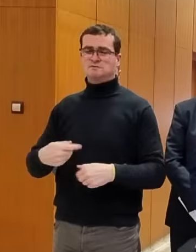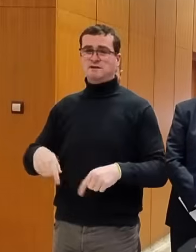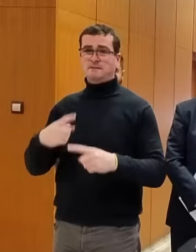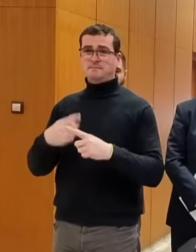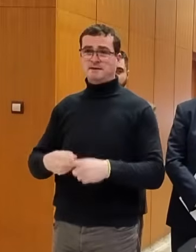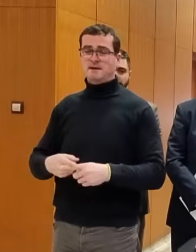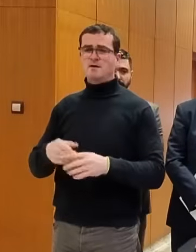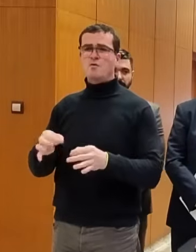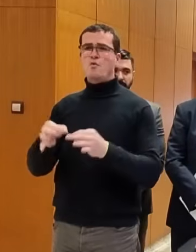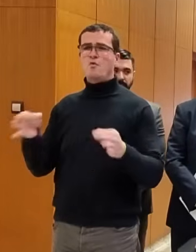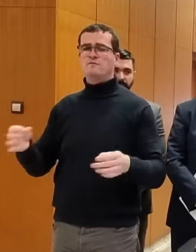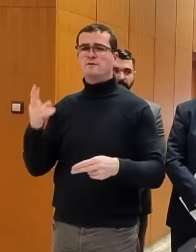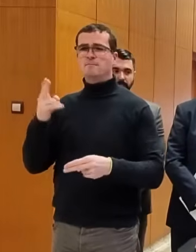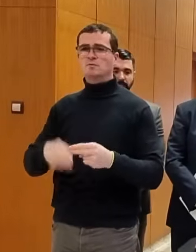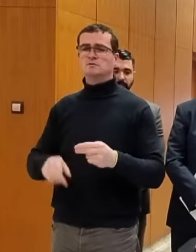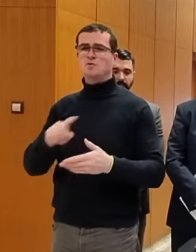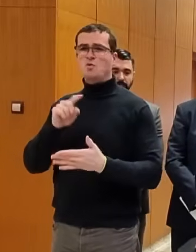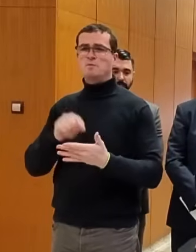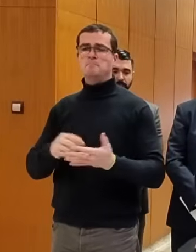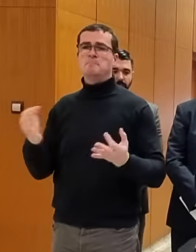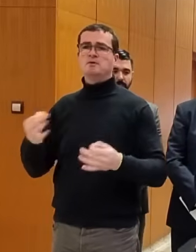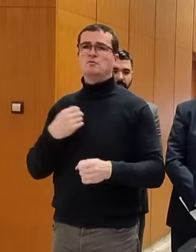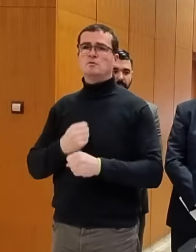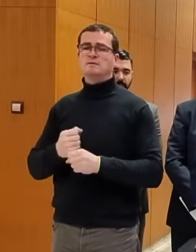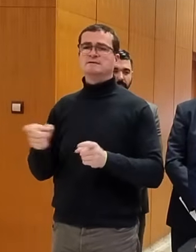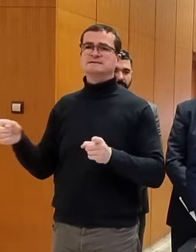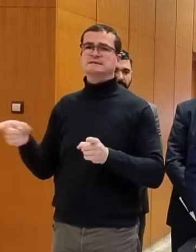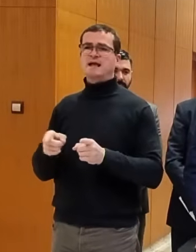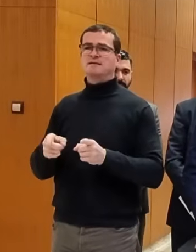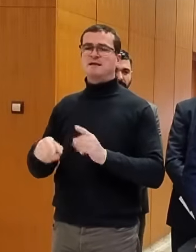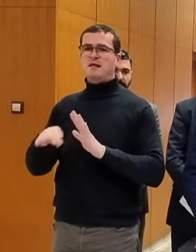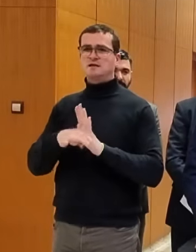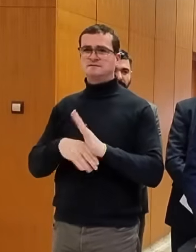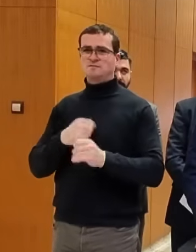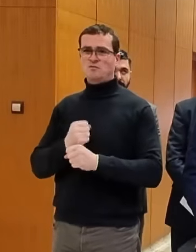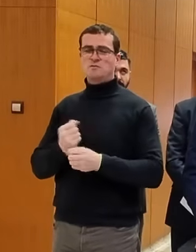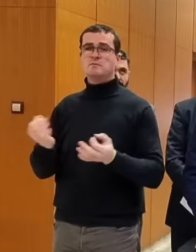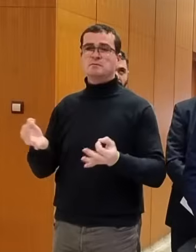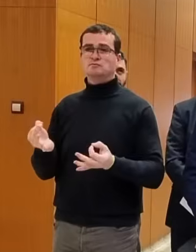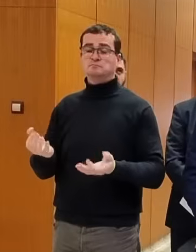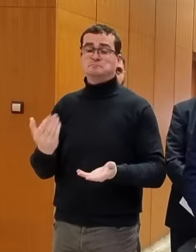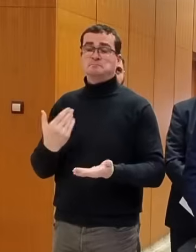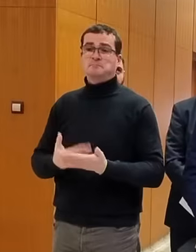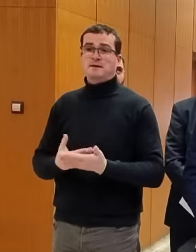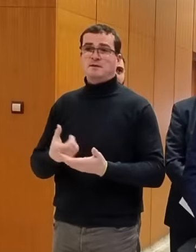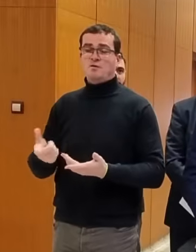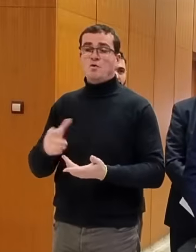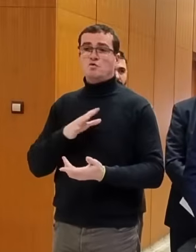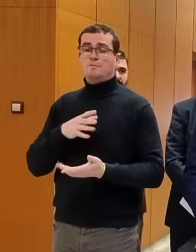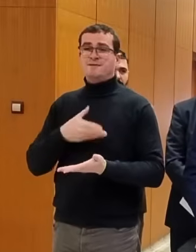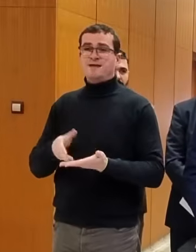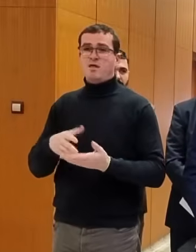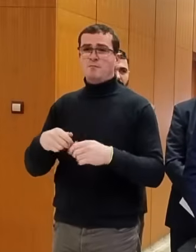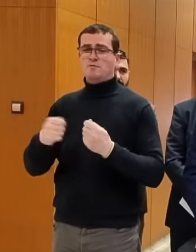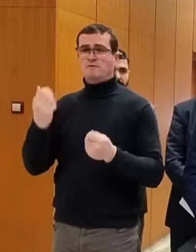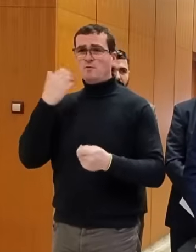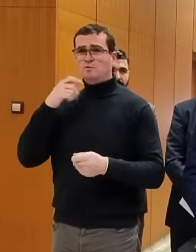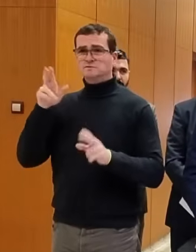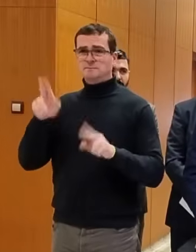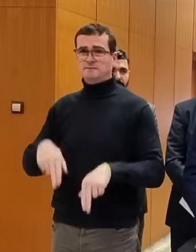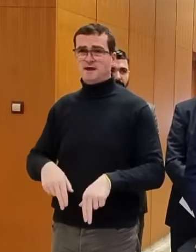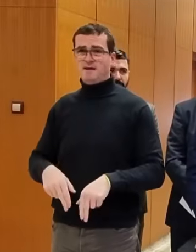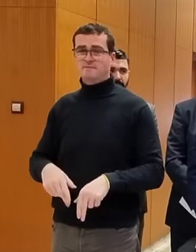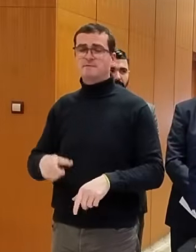Môžete otvoriť, a to je posledná poznámka, otázku, že prečo to robíme v skrátenom legislatívnom konaní. Nuž preto, lebo tu je hrozba ďalšieho porušovania ľudských